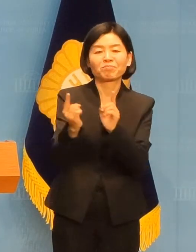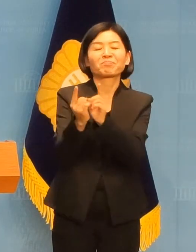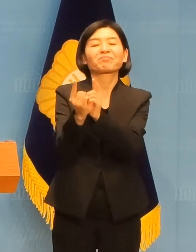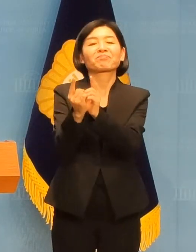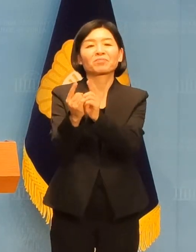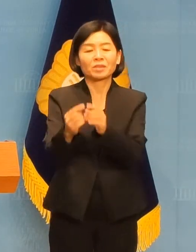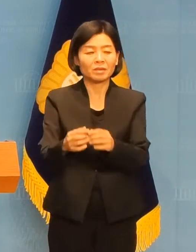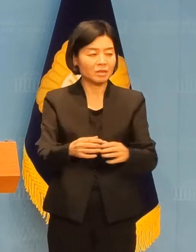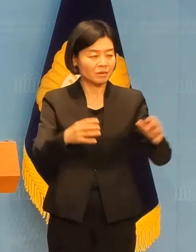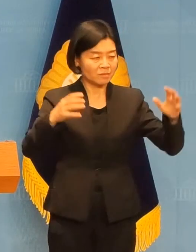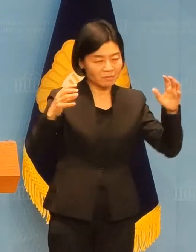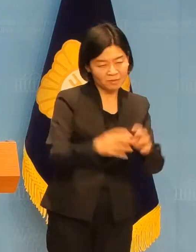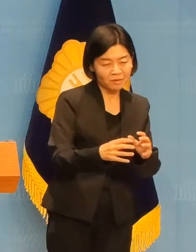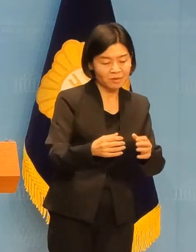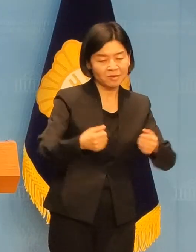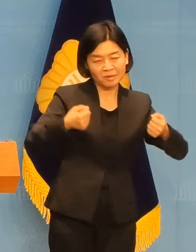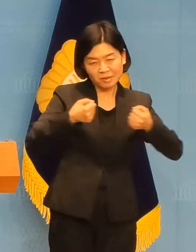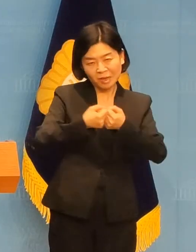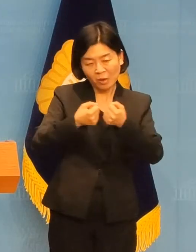했던 사람입니다.